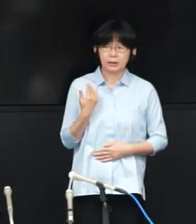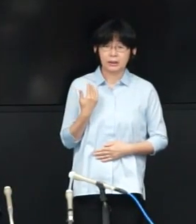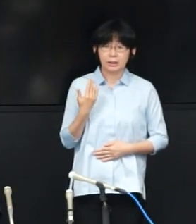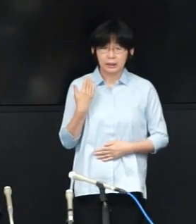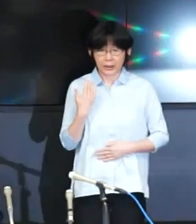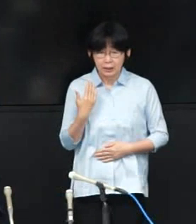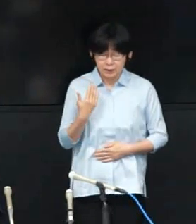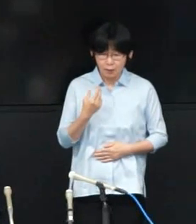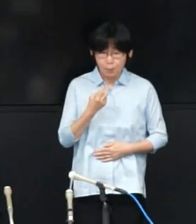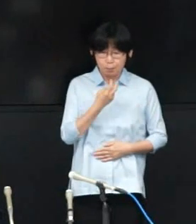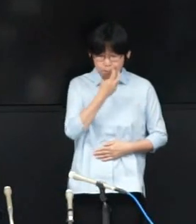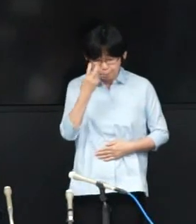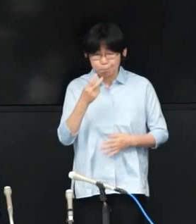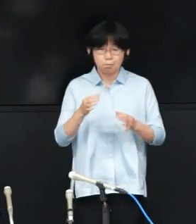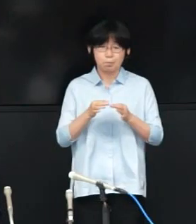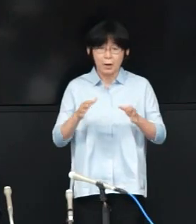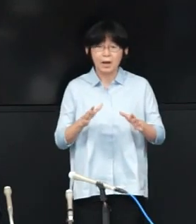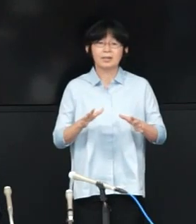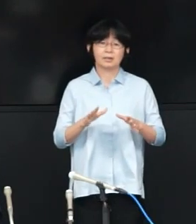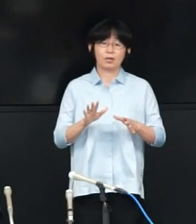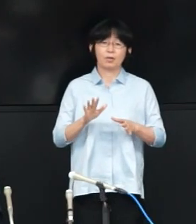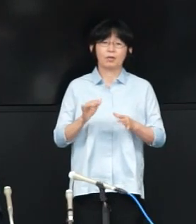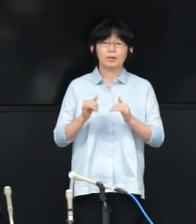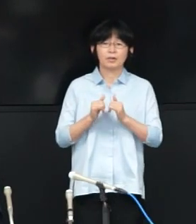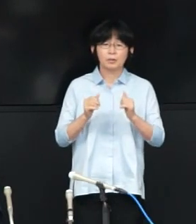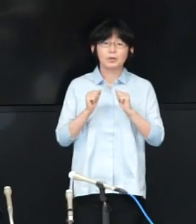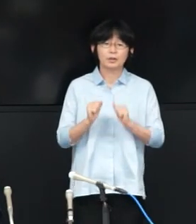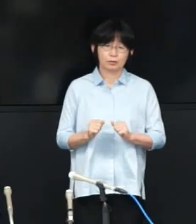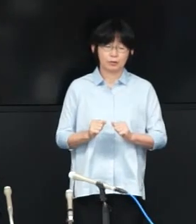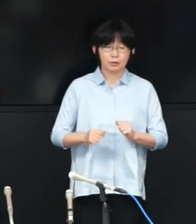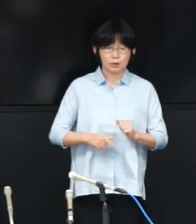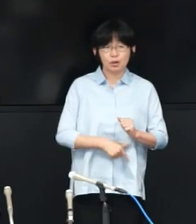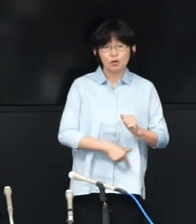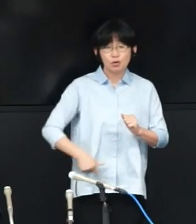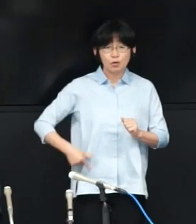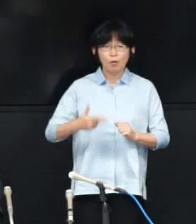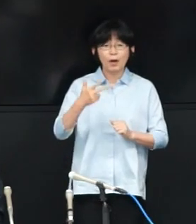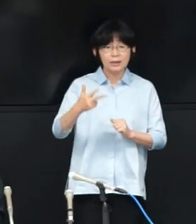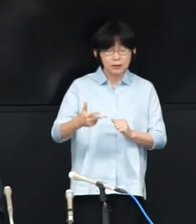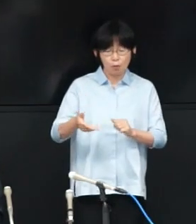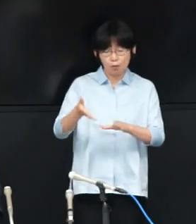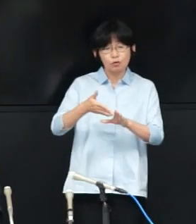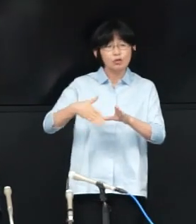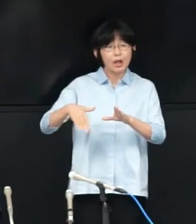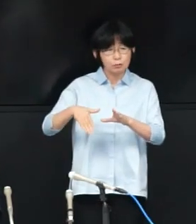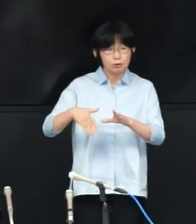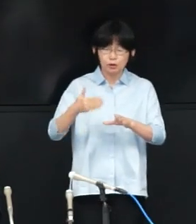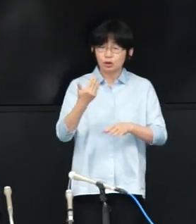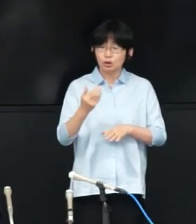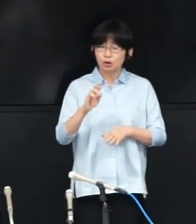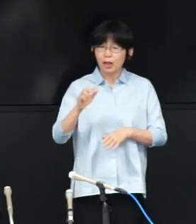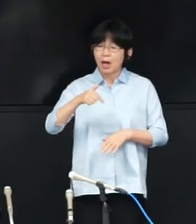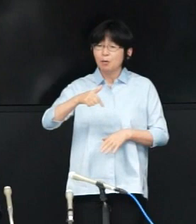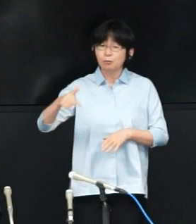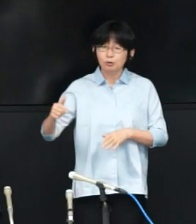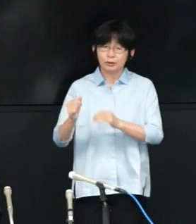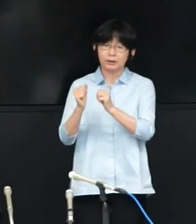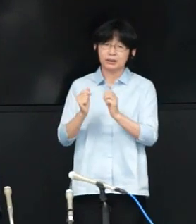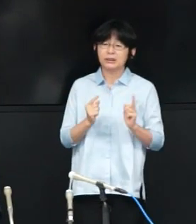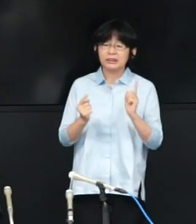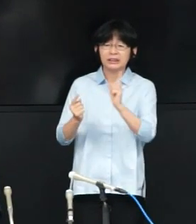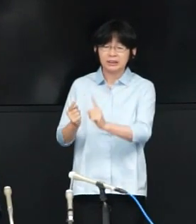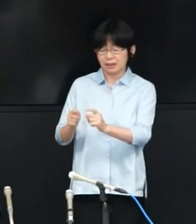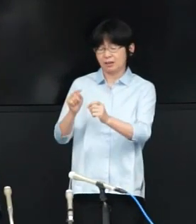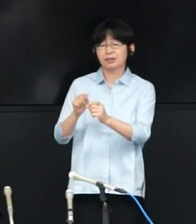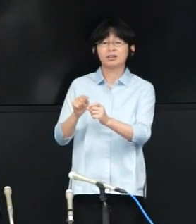つい先ほど判明した時も、一時情報では福岡市のクラブに行かれたという情報がござい